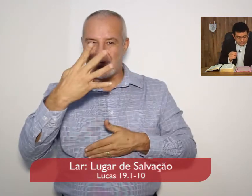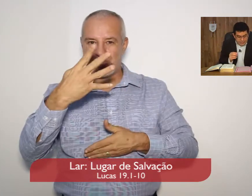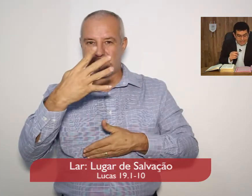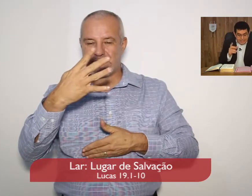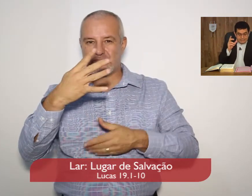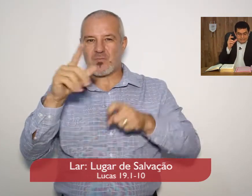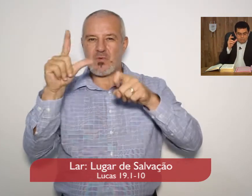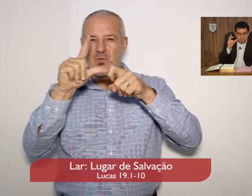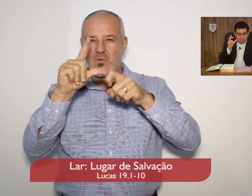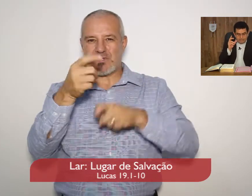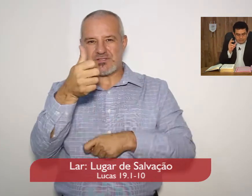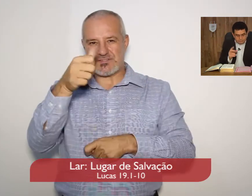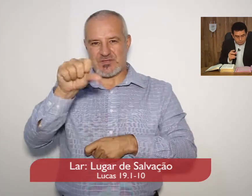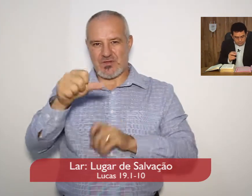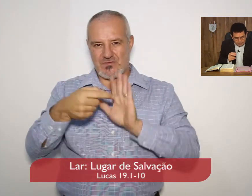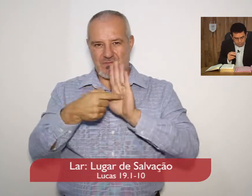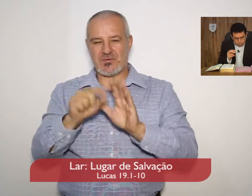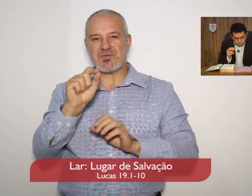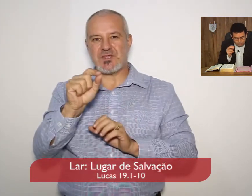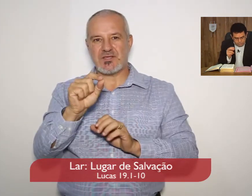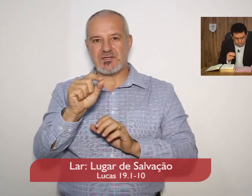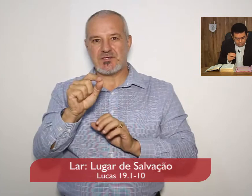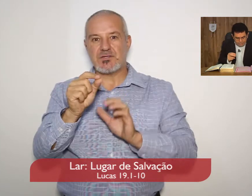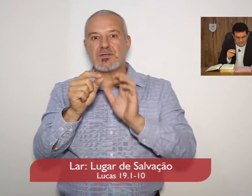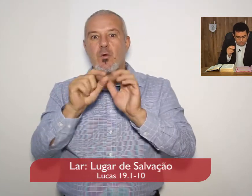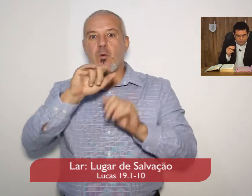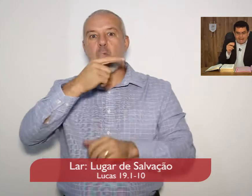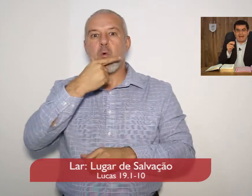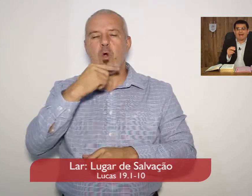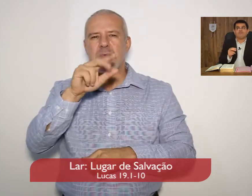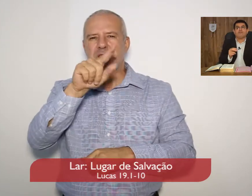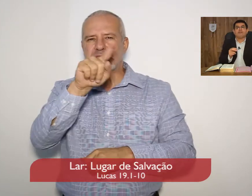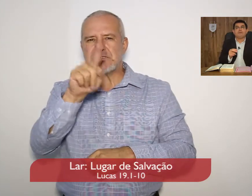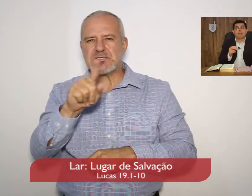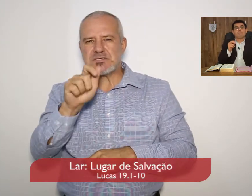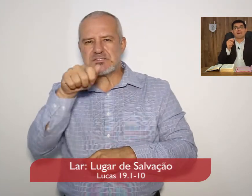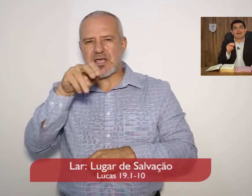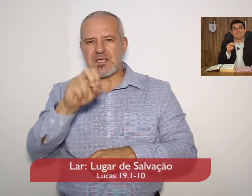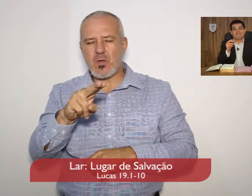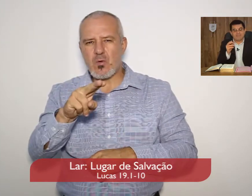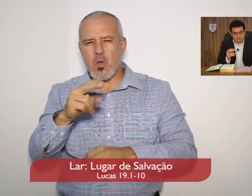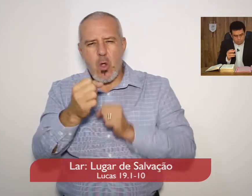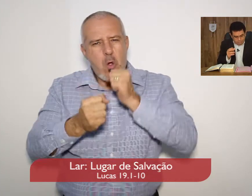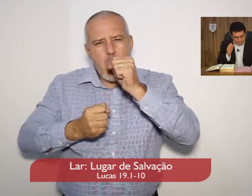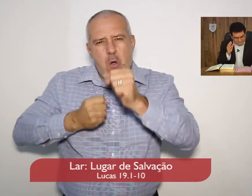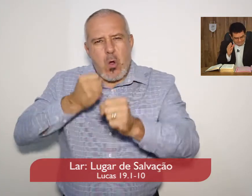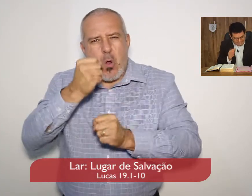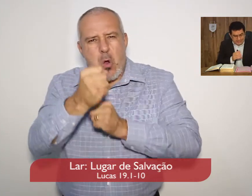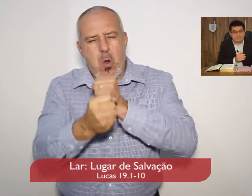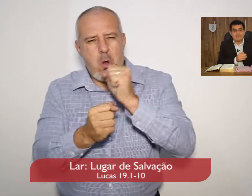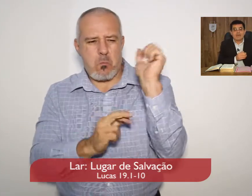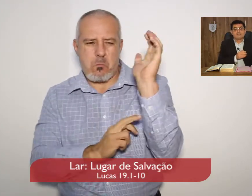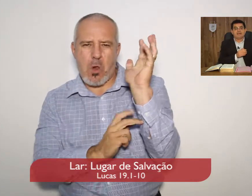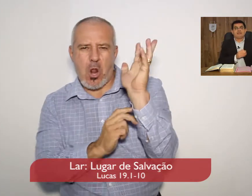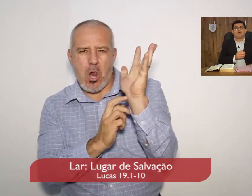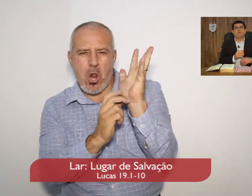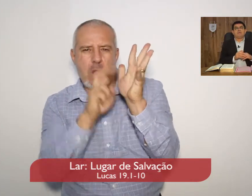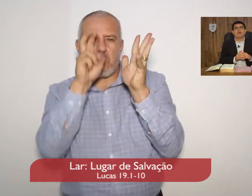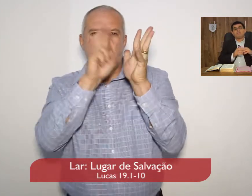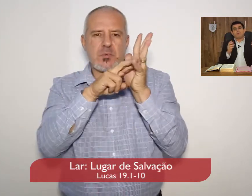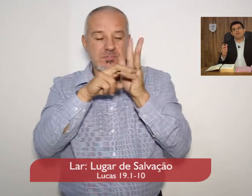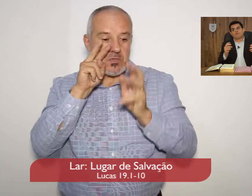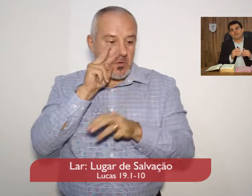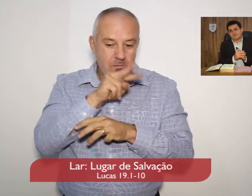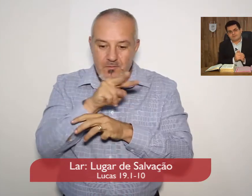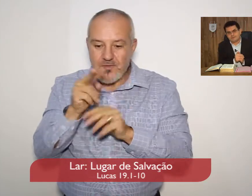nos diz: então correndo subiu em uma árvore para vê-lo passar.